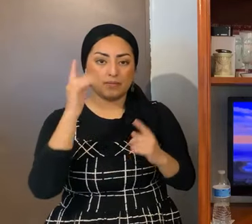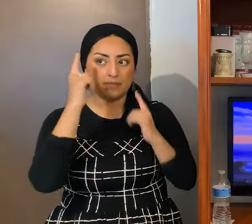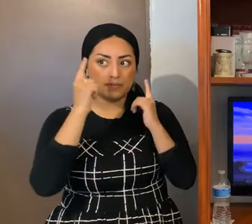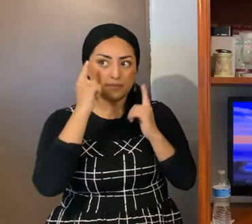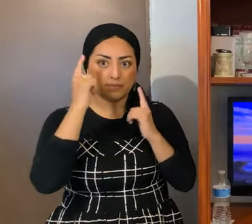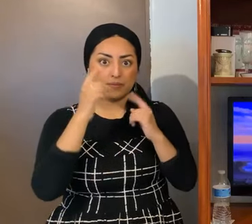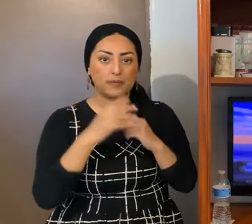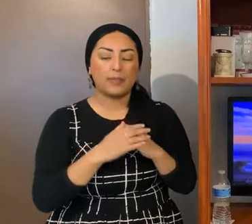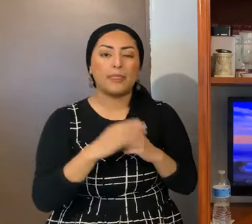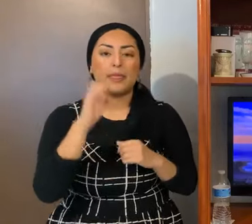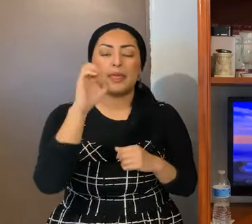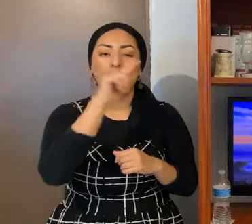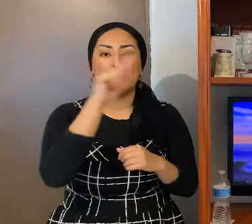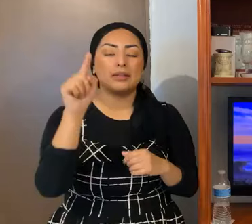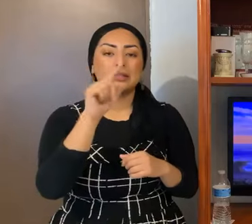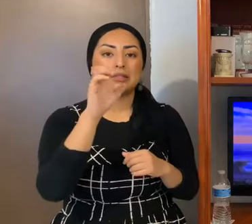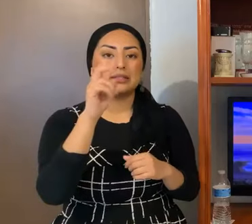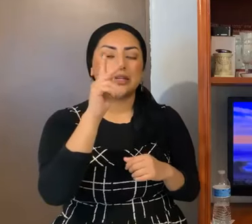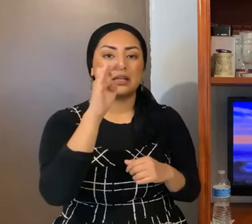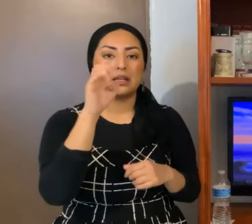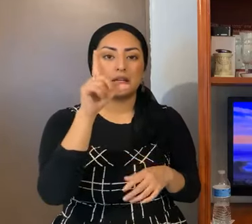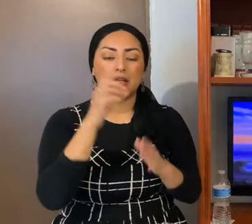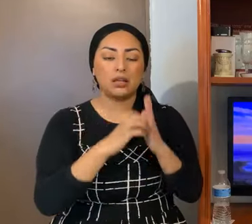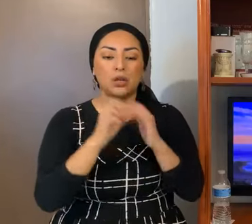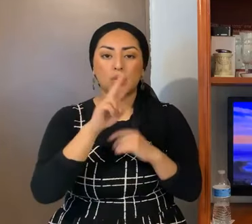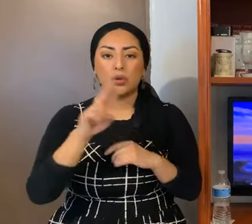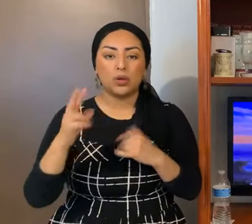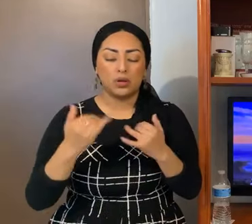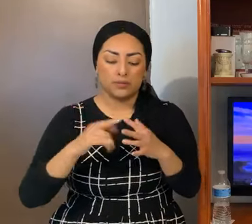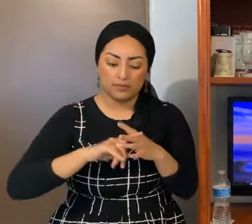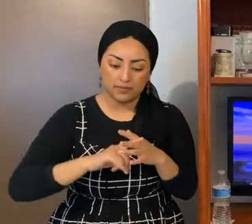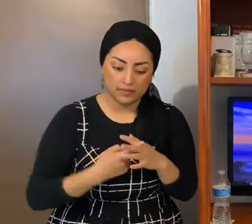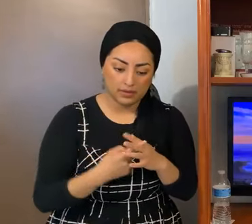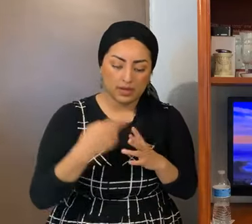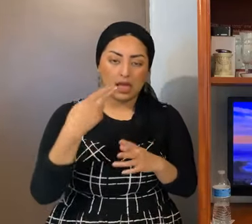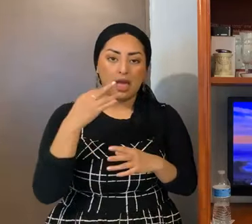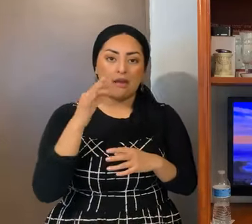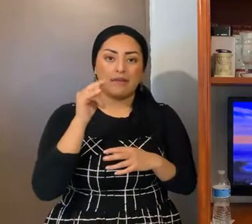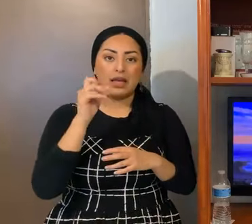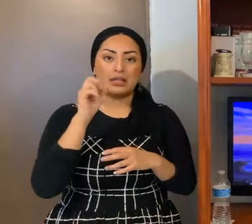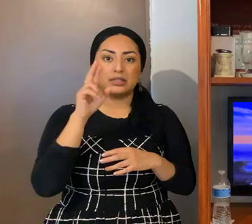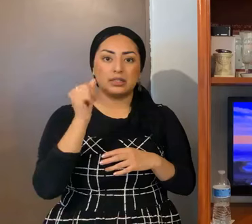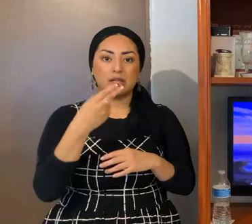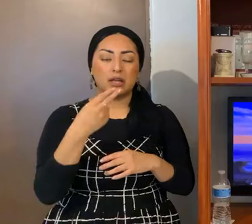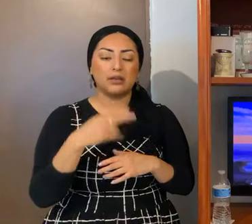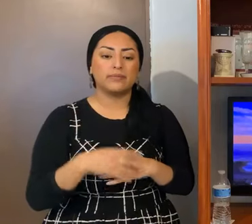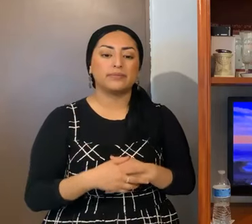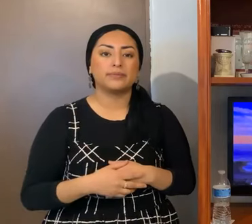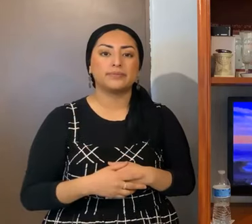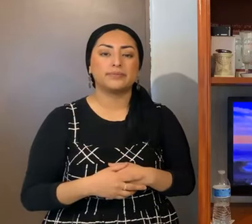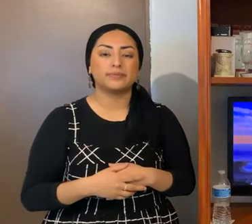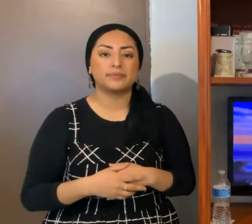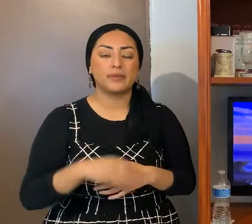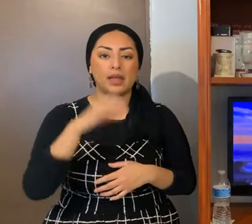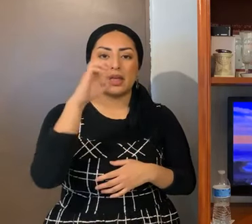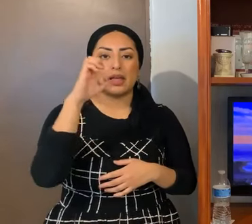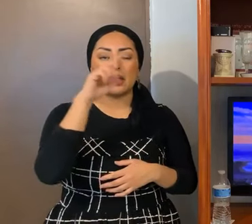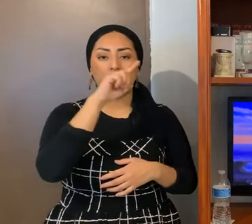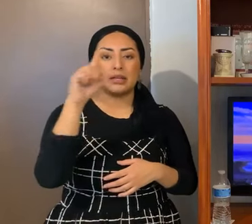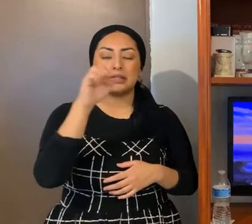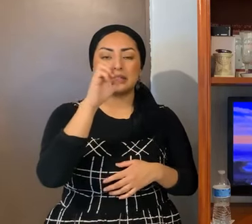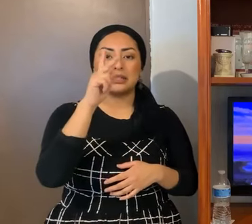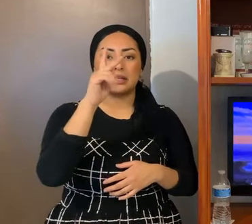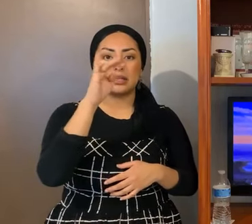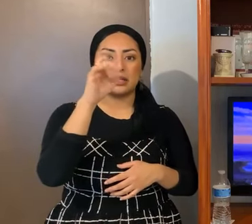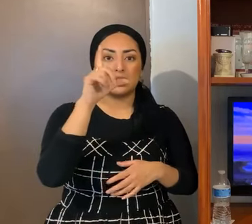respóndase. Ezequiel 22. Vamos a entrar ya de lleno en la Haftará. Vamos a Ezequiel 22.